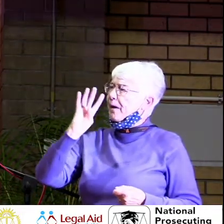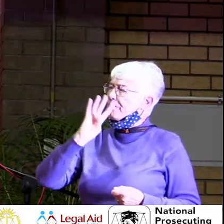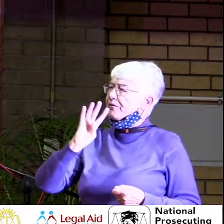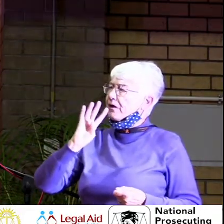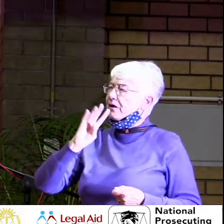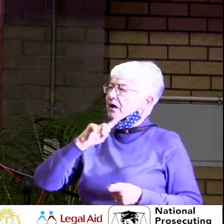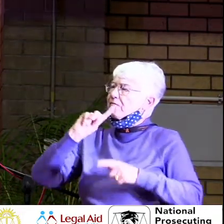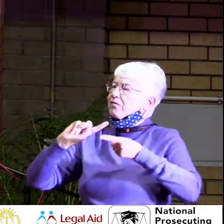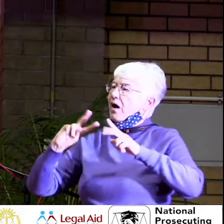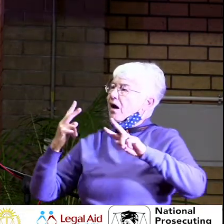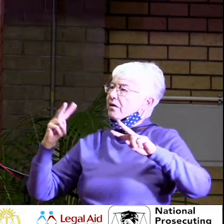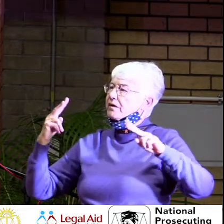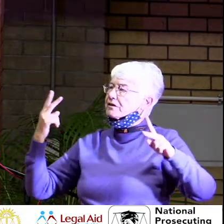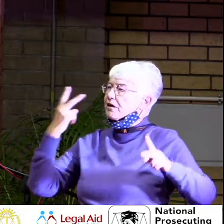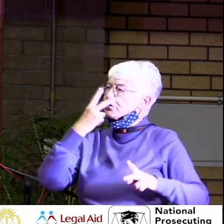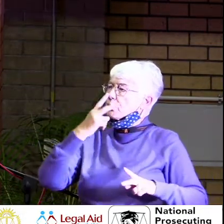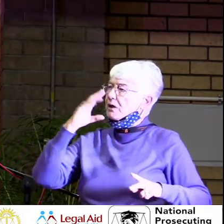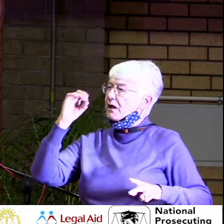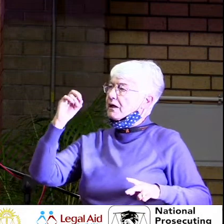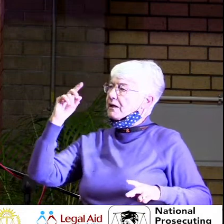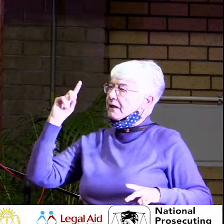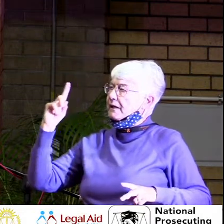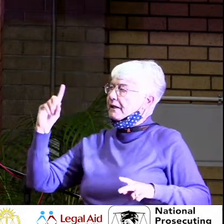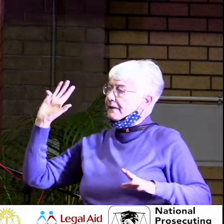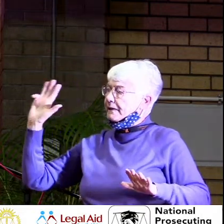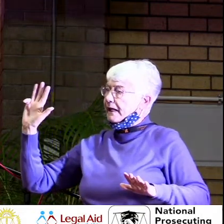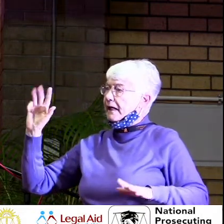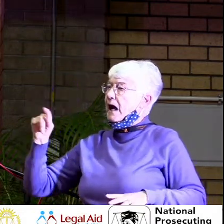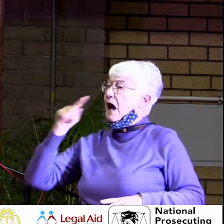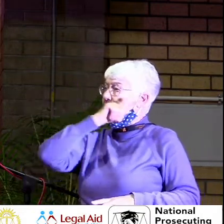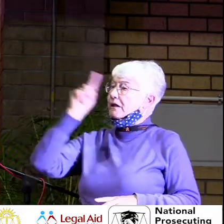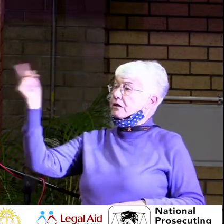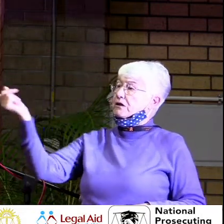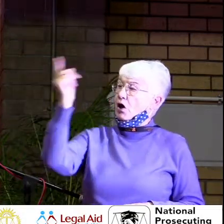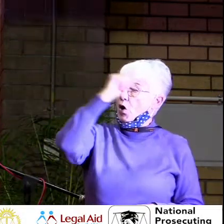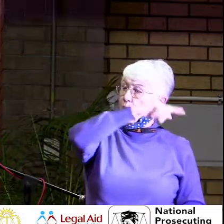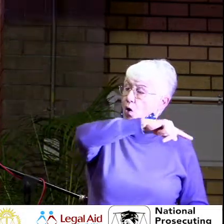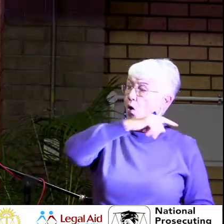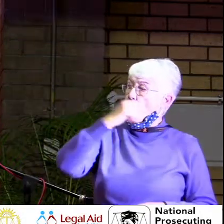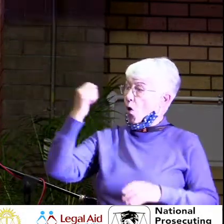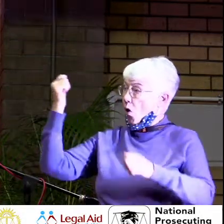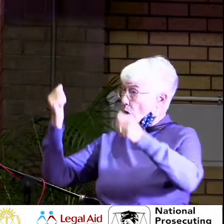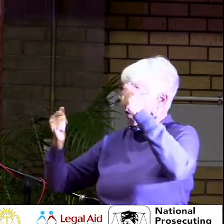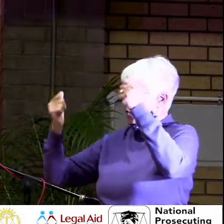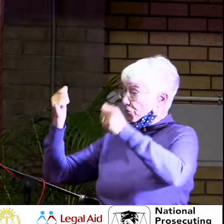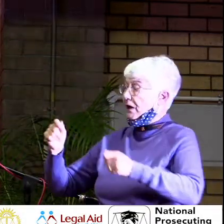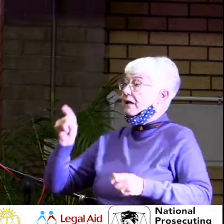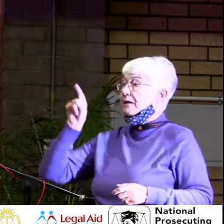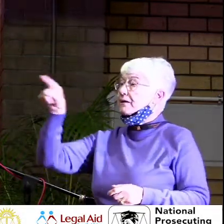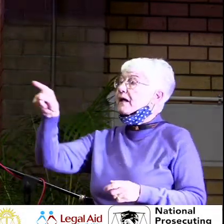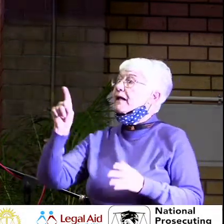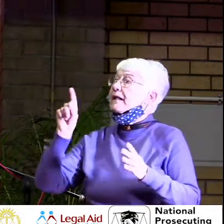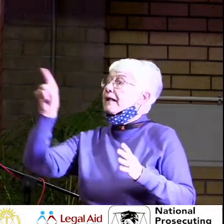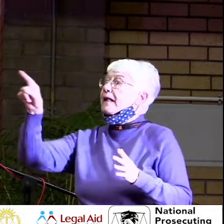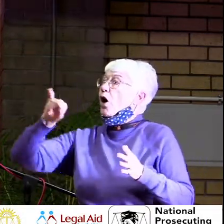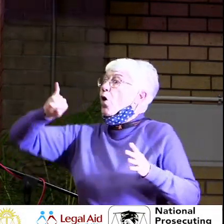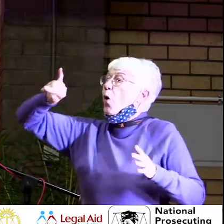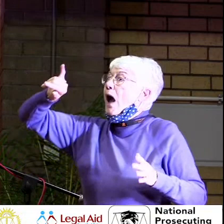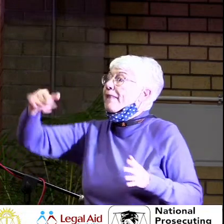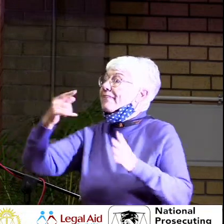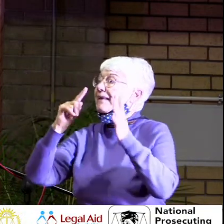af. U kom nou hof toe en u kry u interdik dadelik.